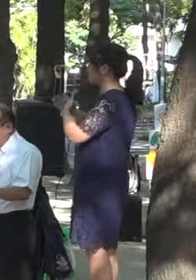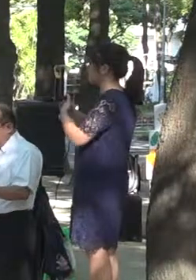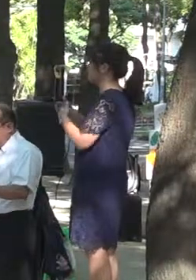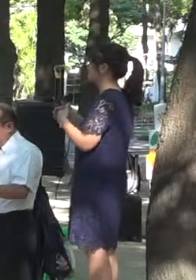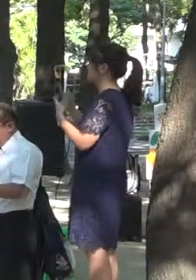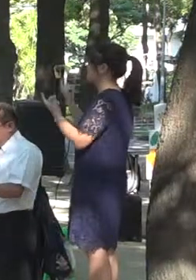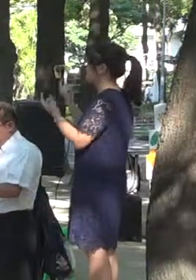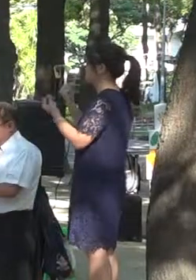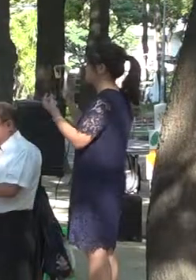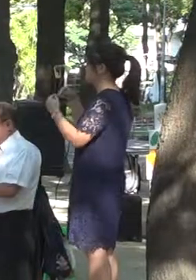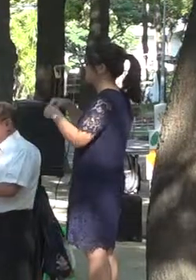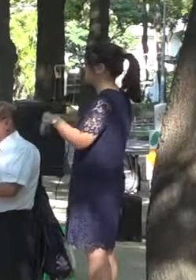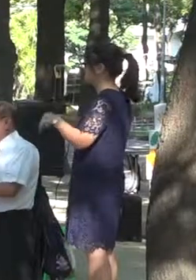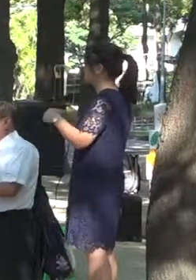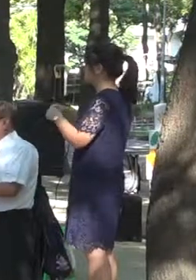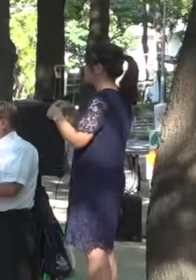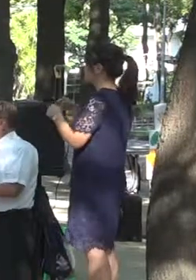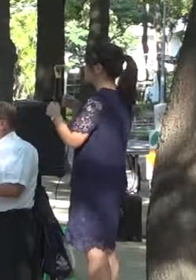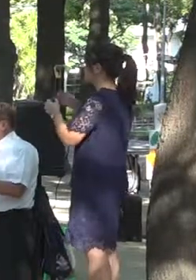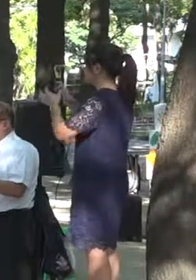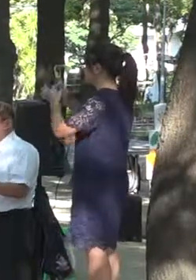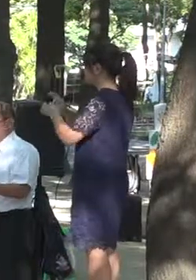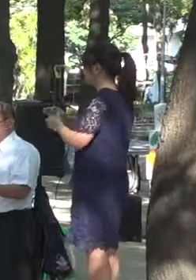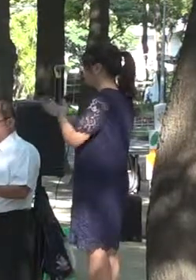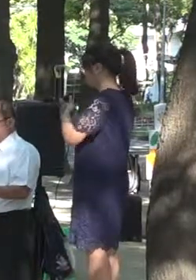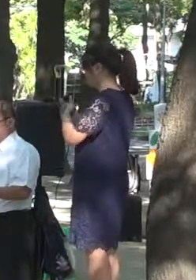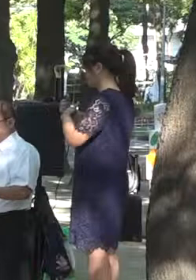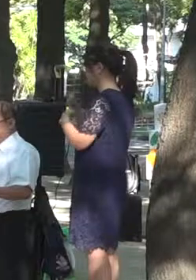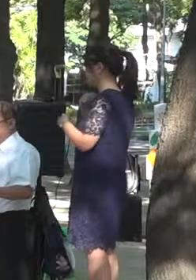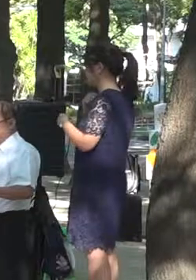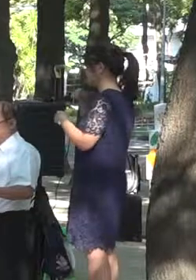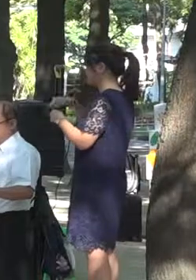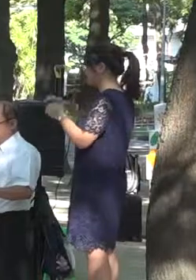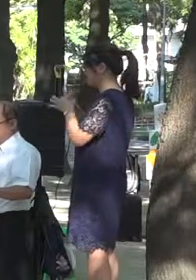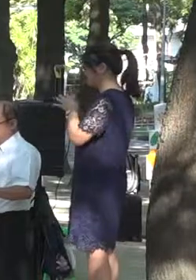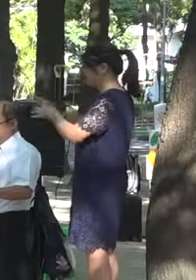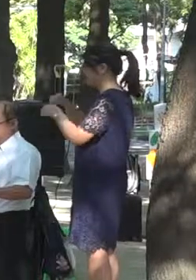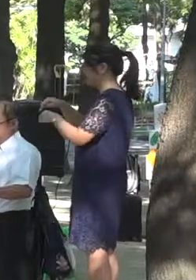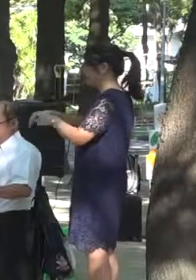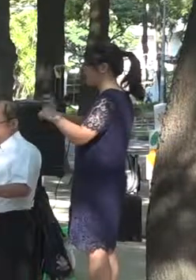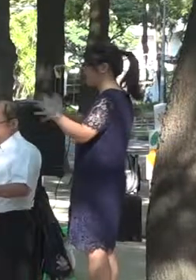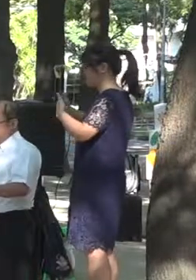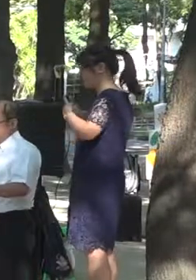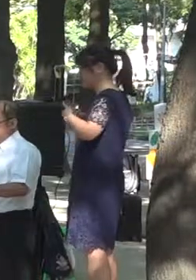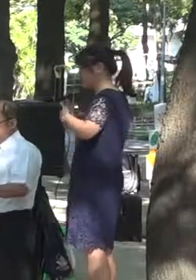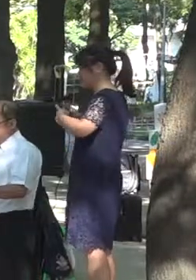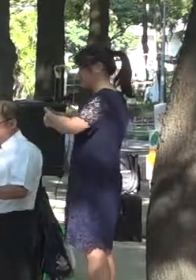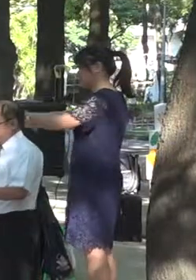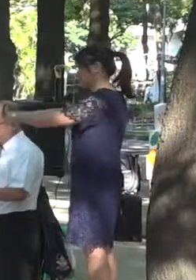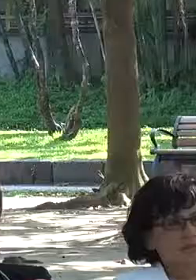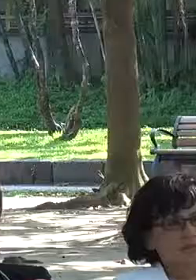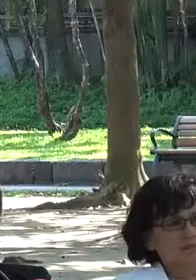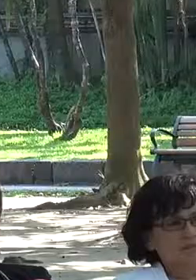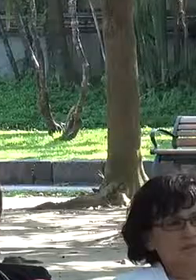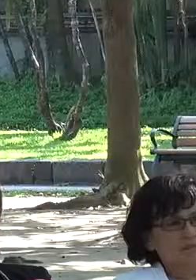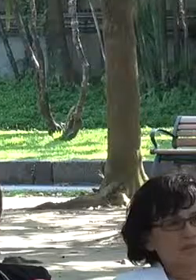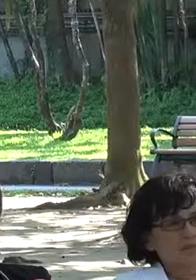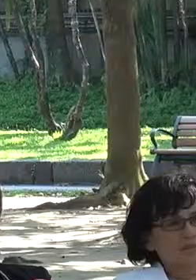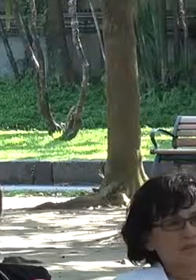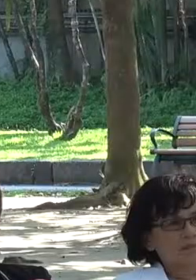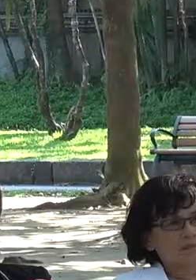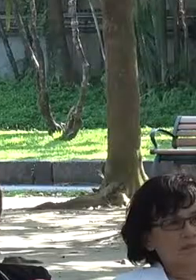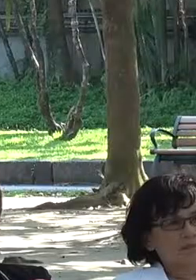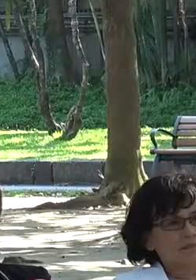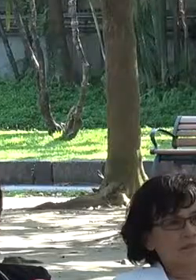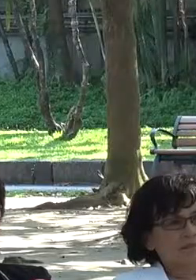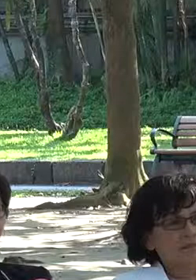尼。尊探主为阮所陪伴的道路，在这28公园内